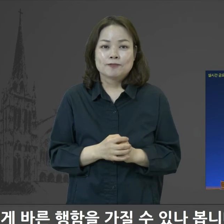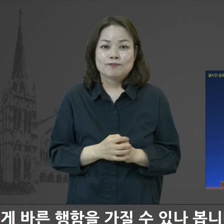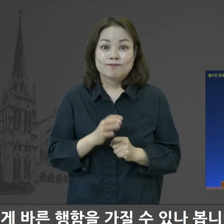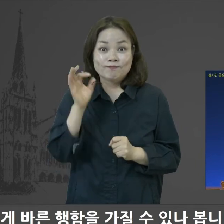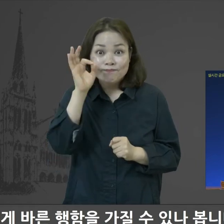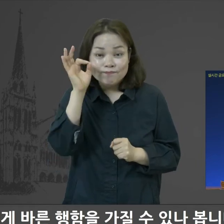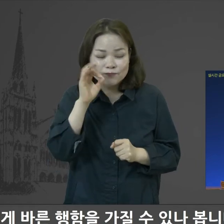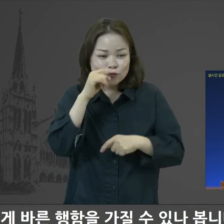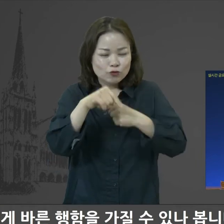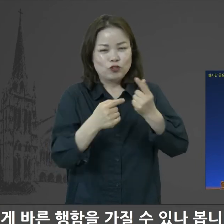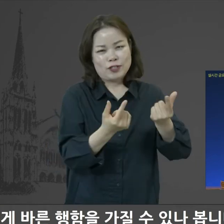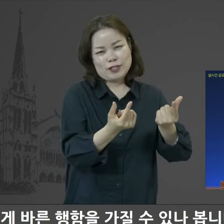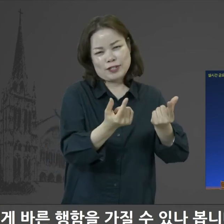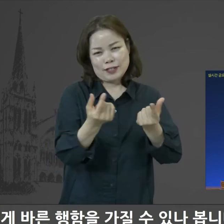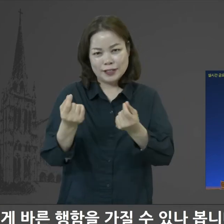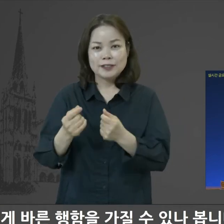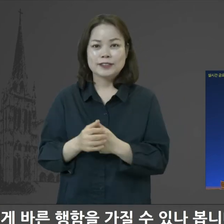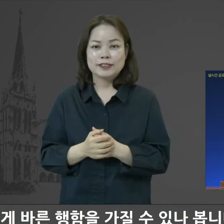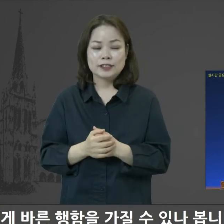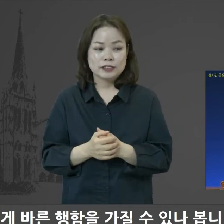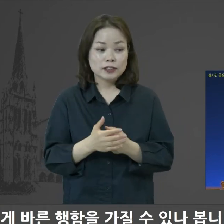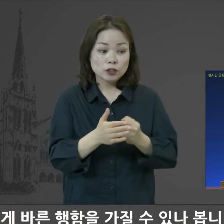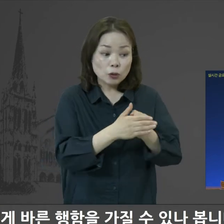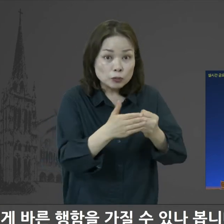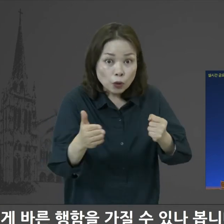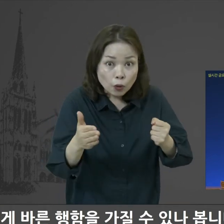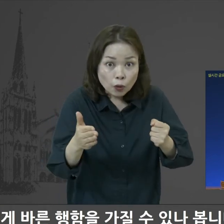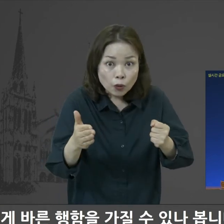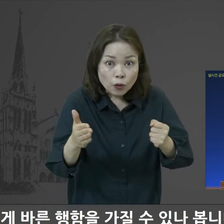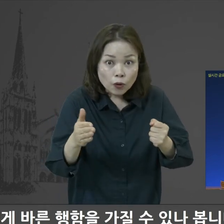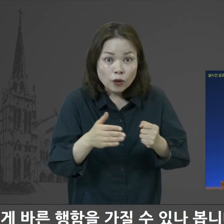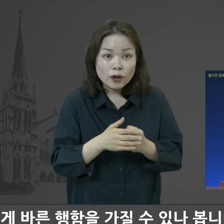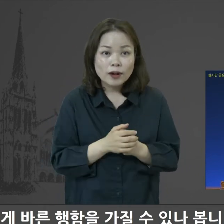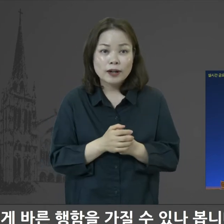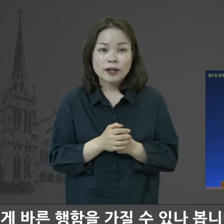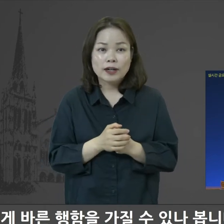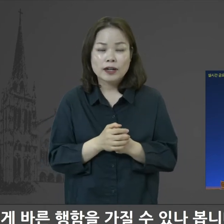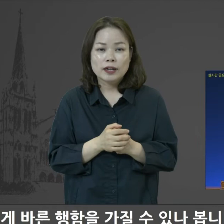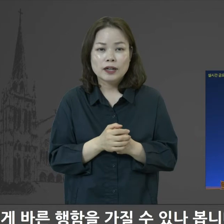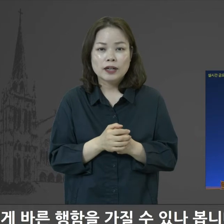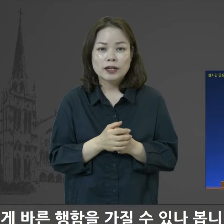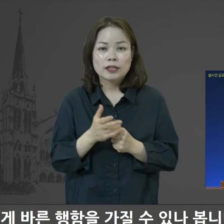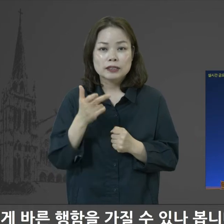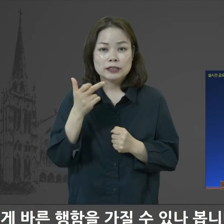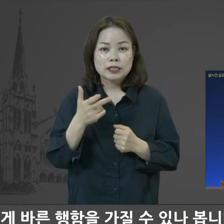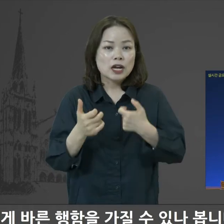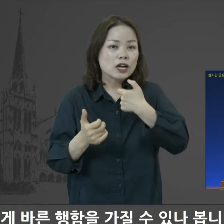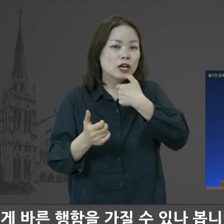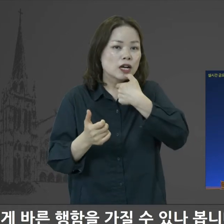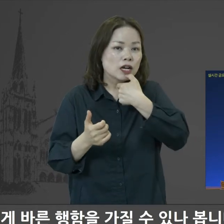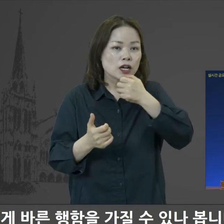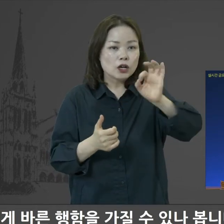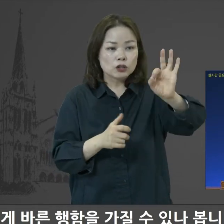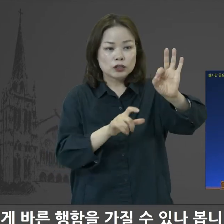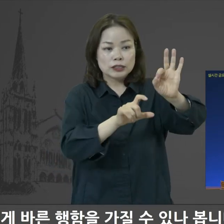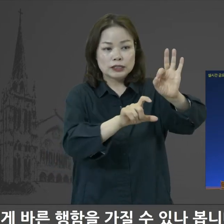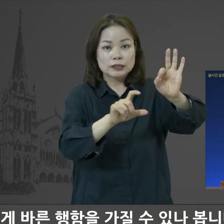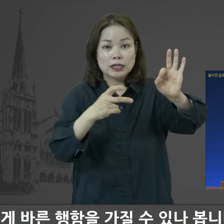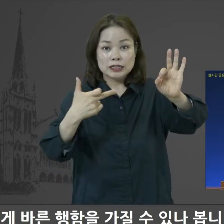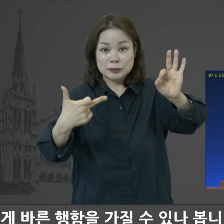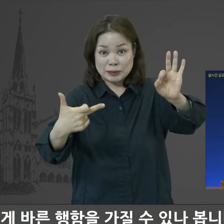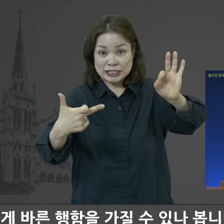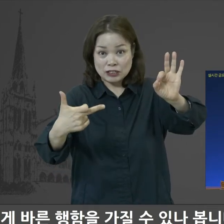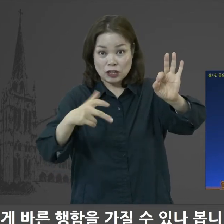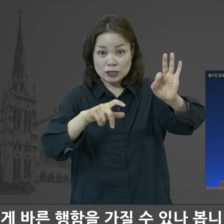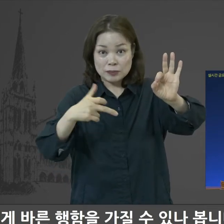찾으신 분들 같이 읽겠습니다. 그러므로 17절 죄송합니다. 로마서 10장 17절